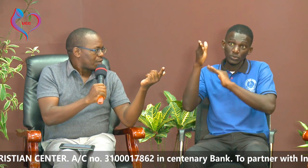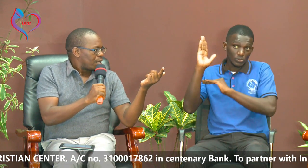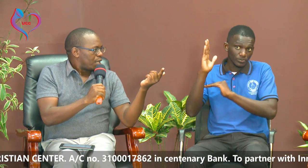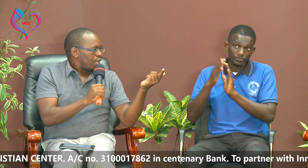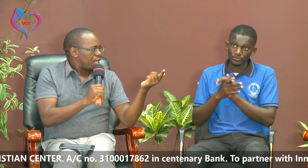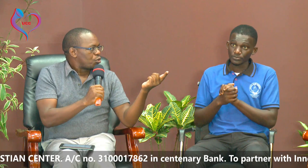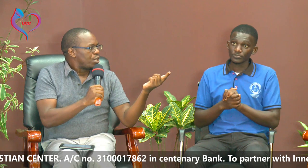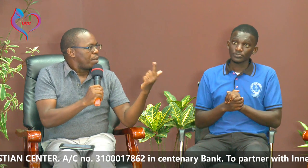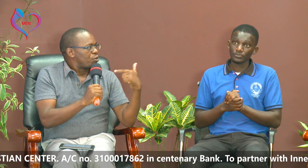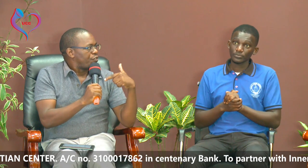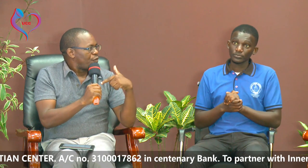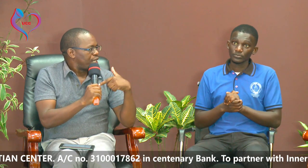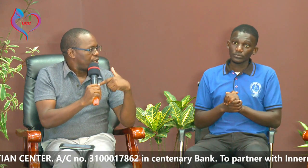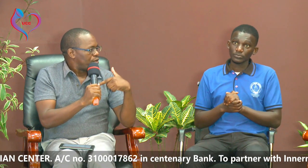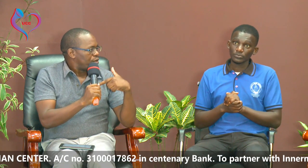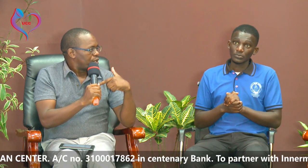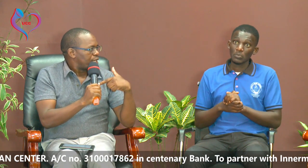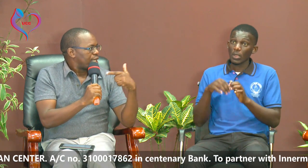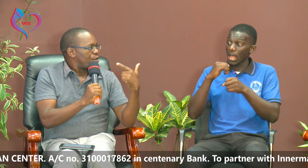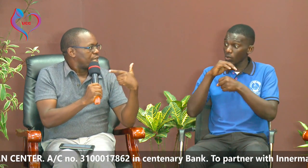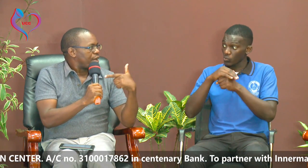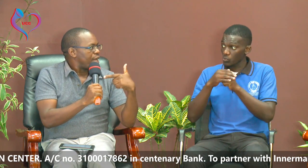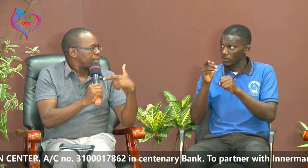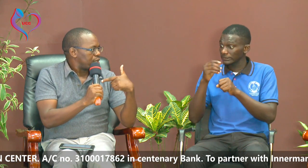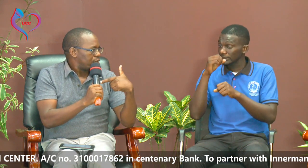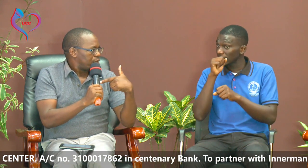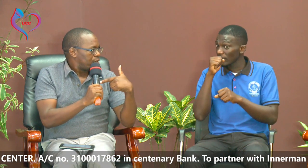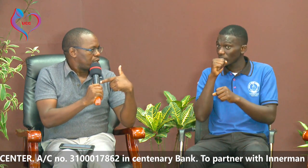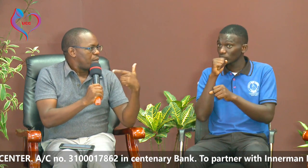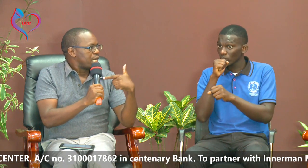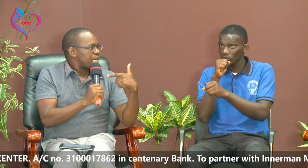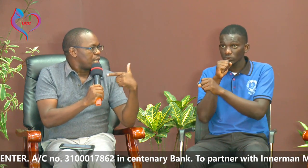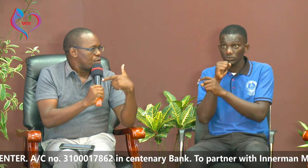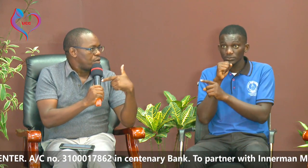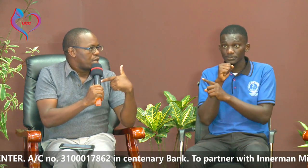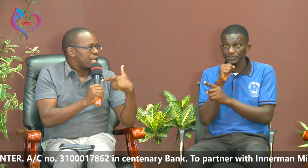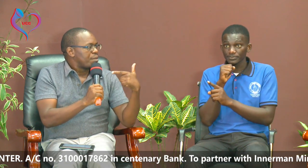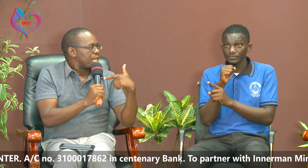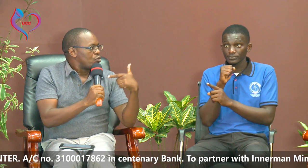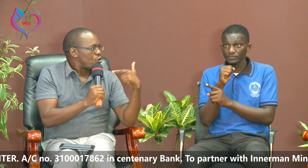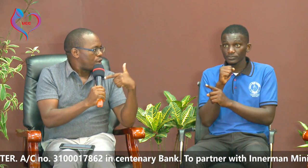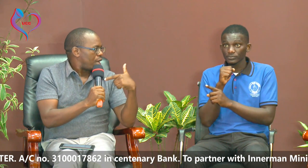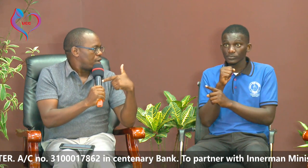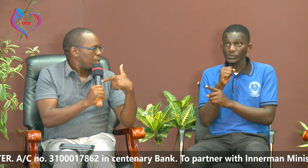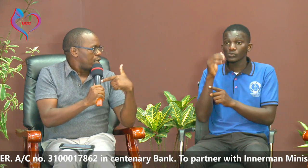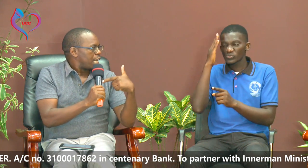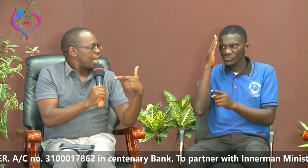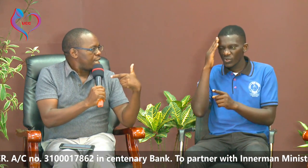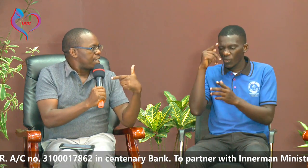kutegera yatonda microphone eno yasako ne guarantee ti mic eno ina bya inokola ina areas